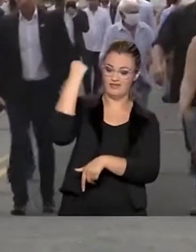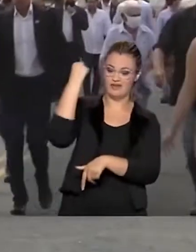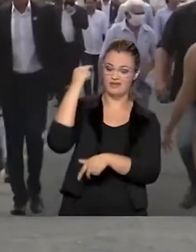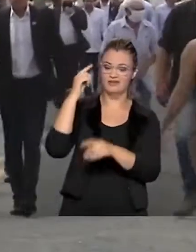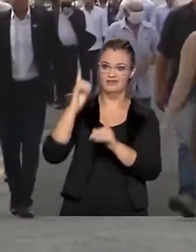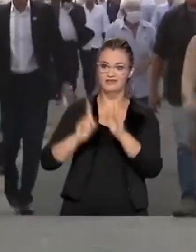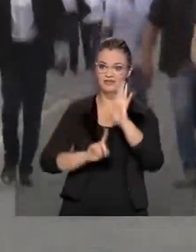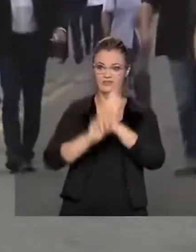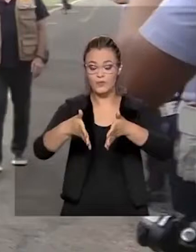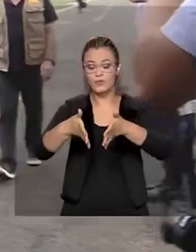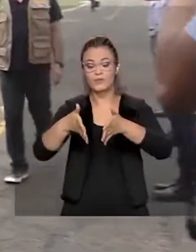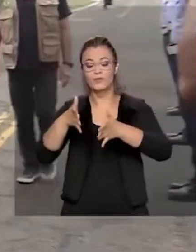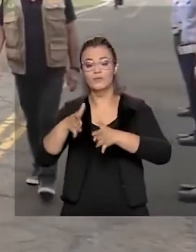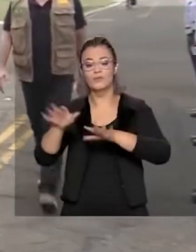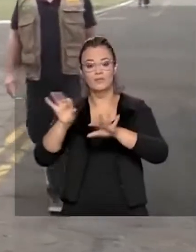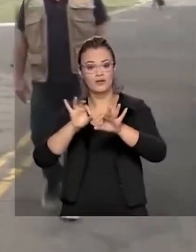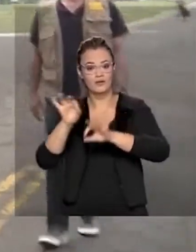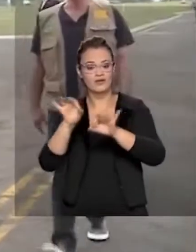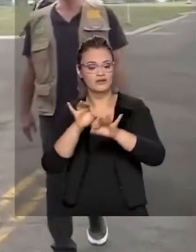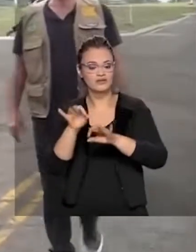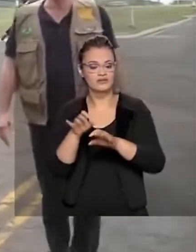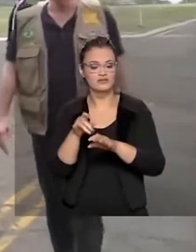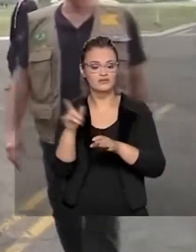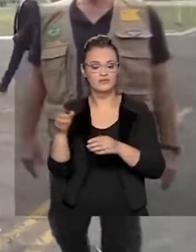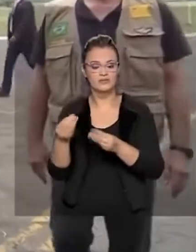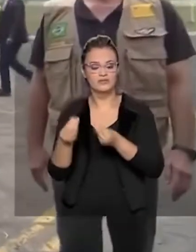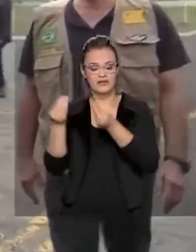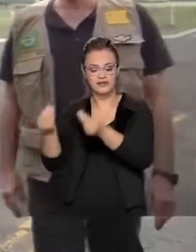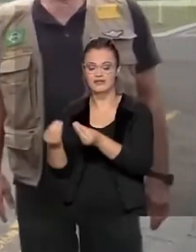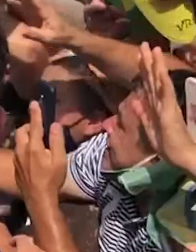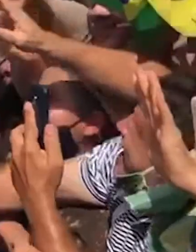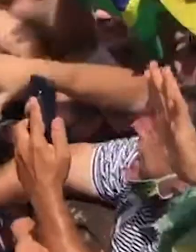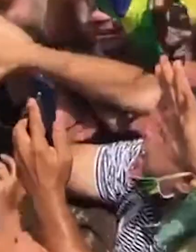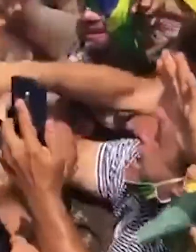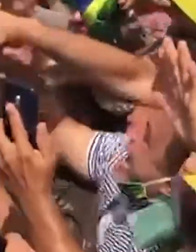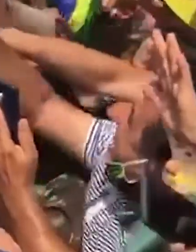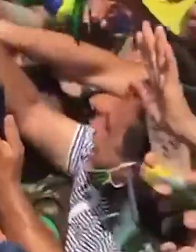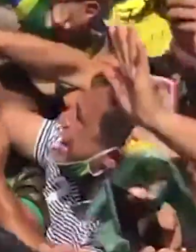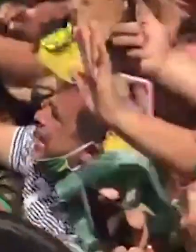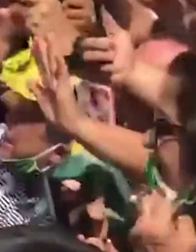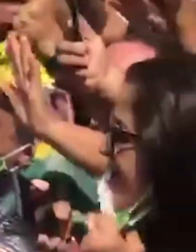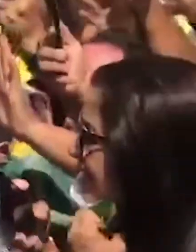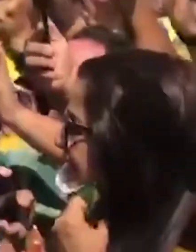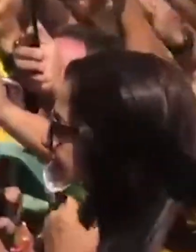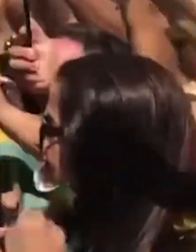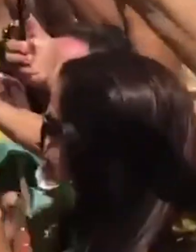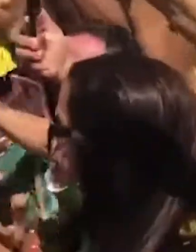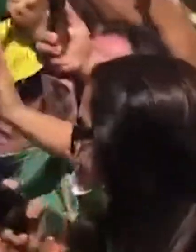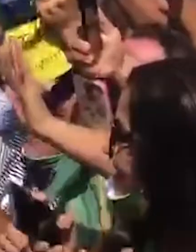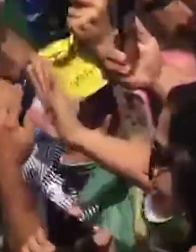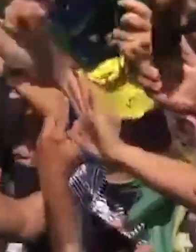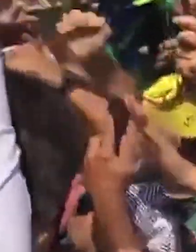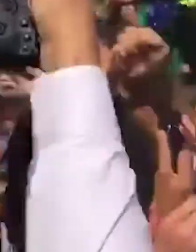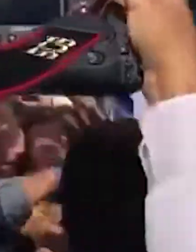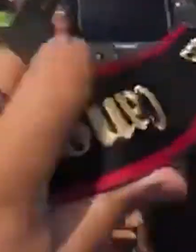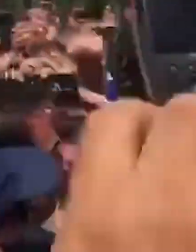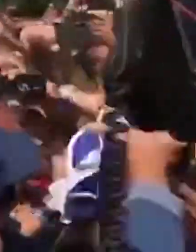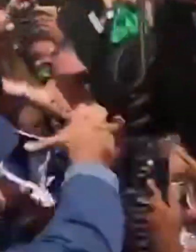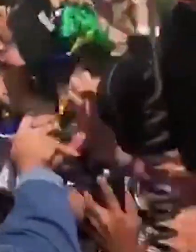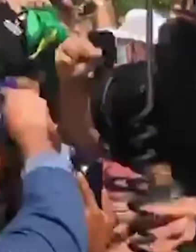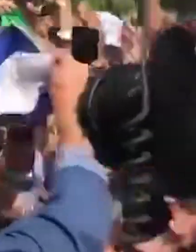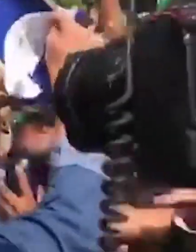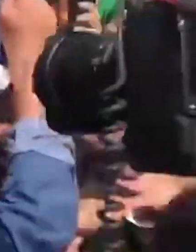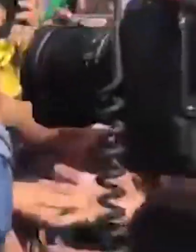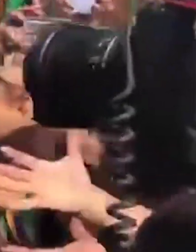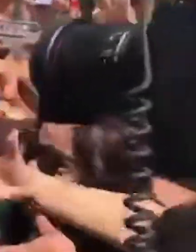para participar de uma cerimônia de entrega de títulos de propriedade rural. Antes do evento ser iniciado, às 10 da manhã, Jair Bolsonaro